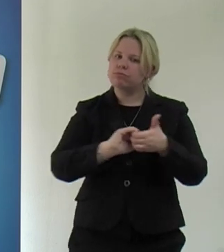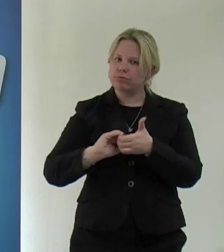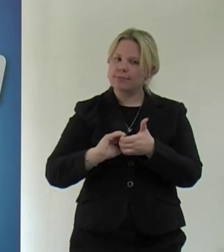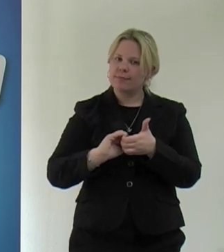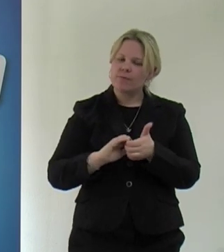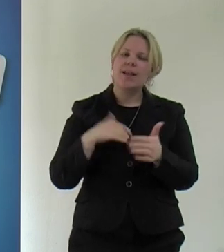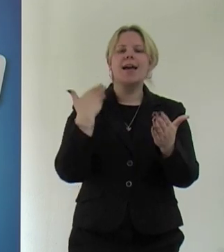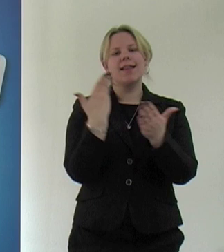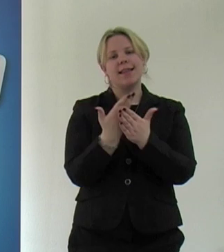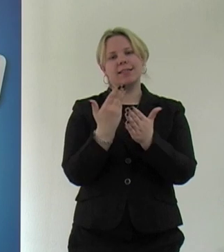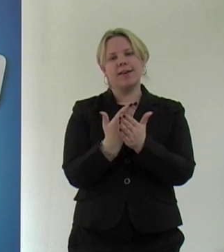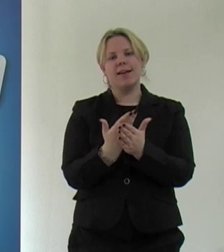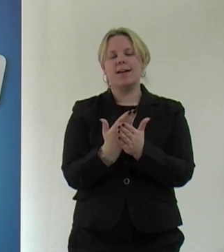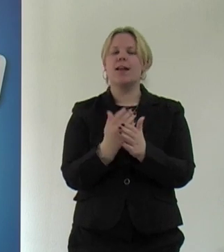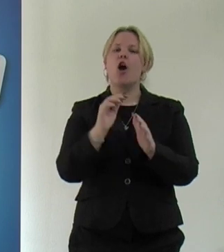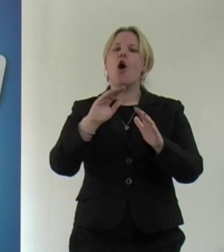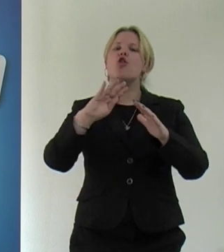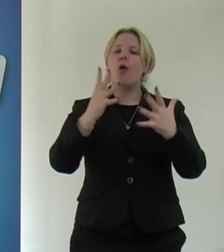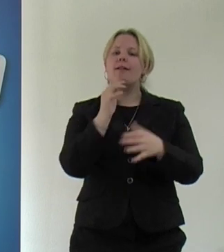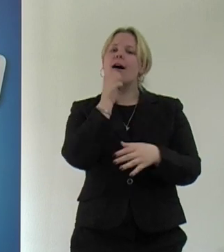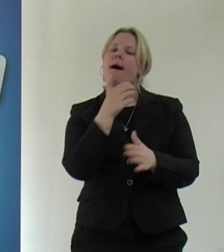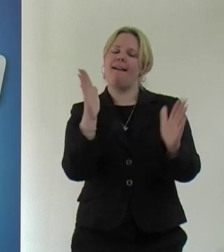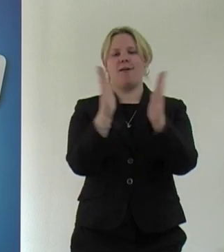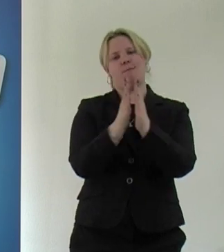Deshalb am 9. Mai SPD wählen.